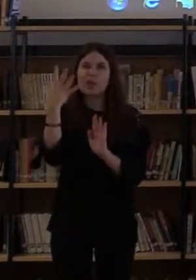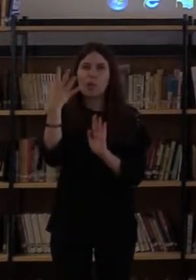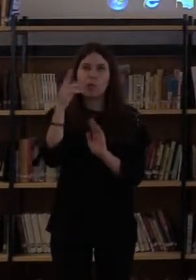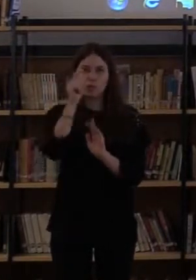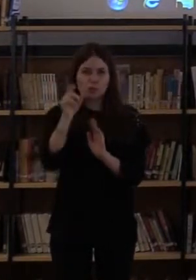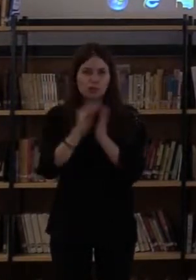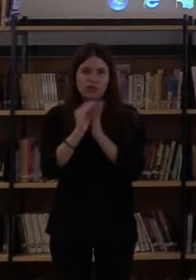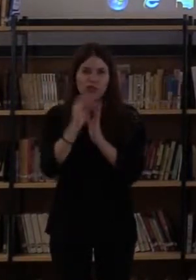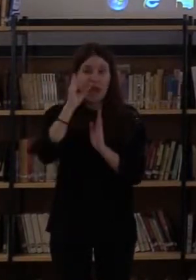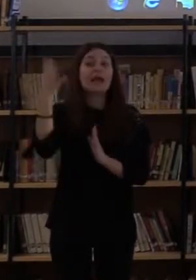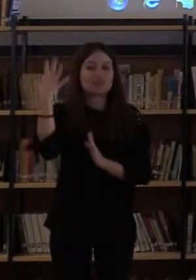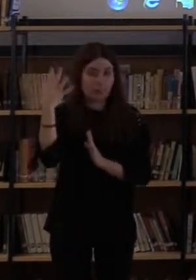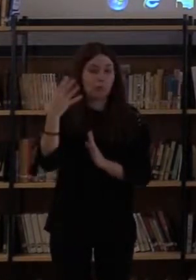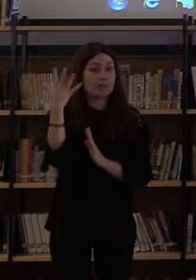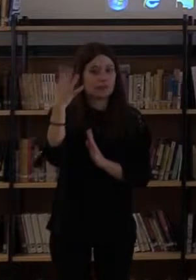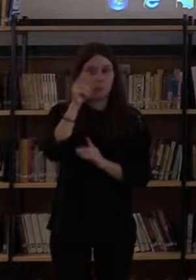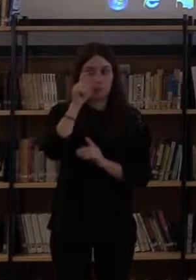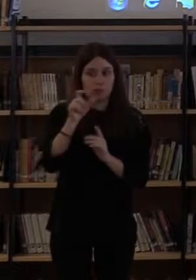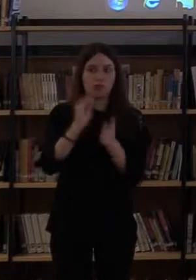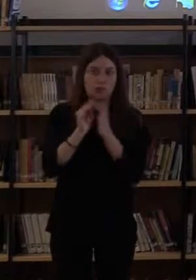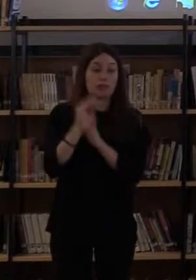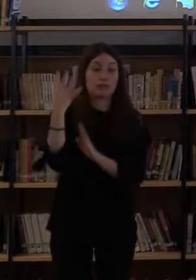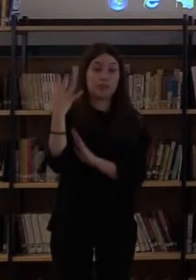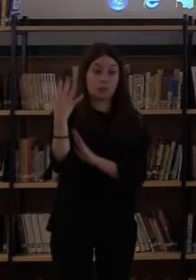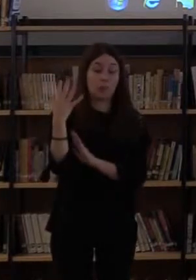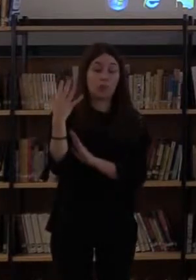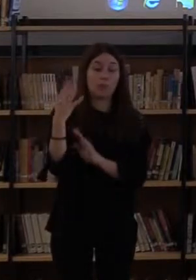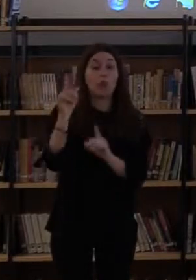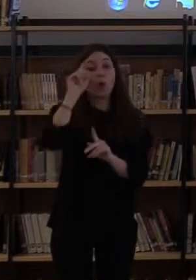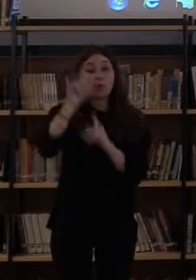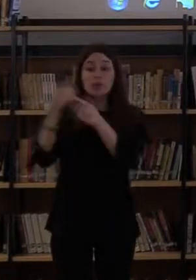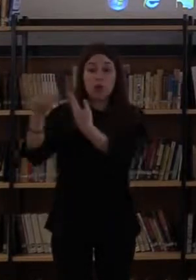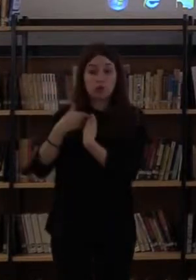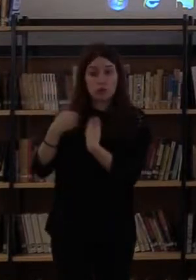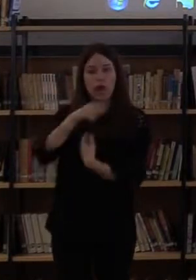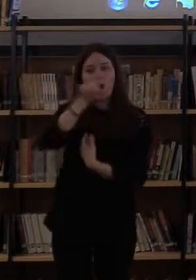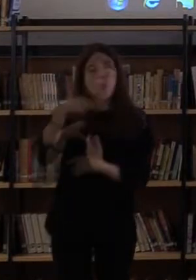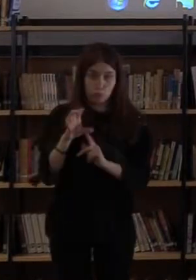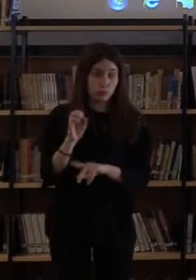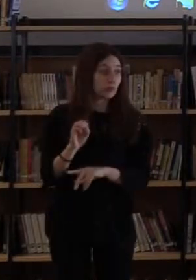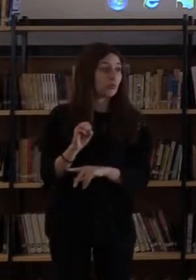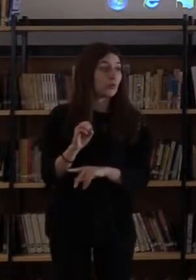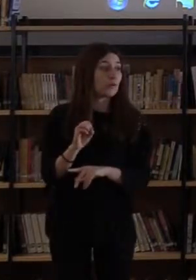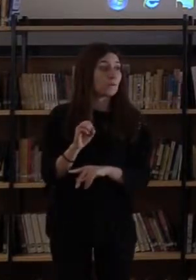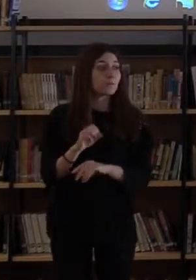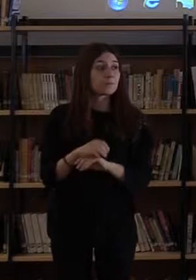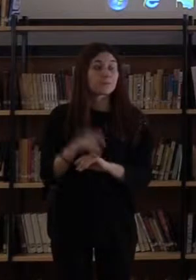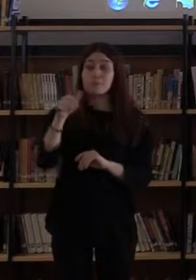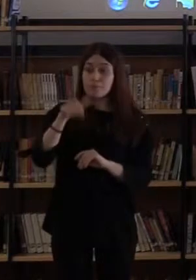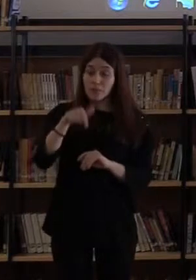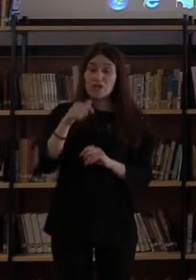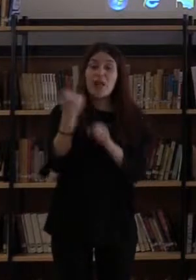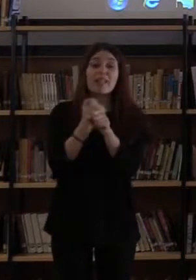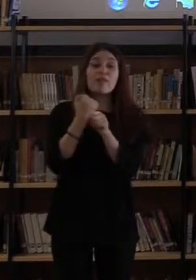não sei o que me diziam há pouco, a cinco mãos, para nos ajudar a sermos todos mais iguais. Portanto, esta atividade